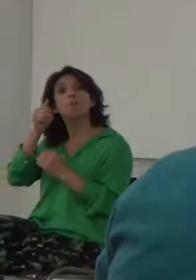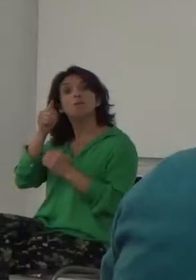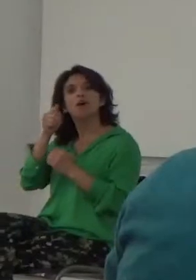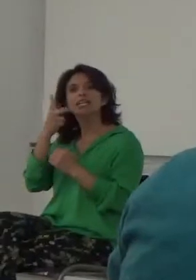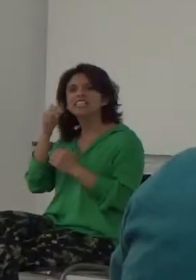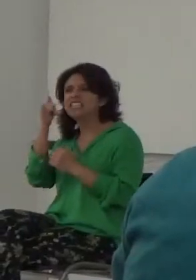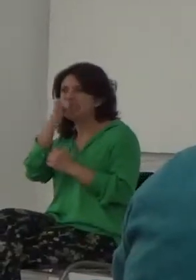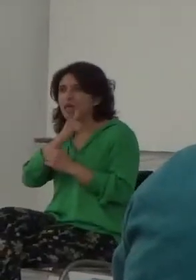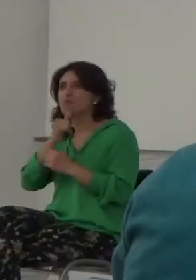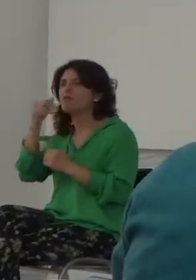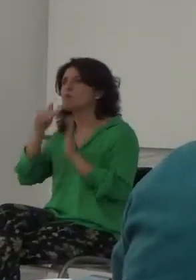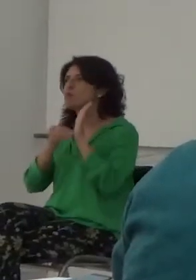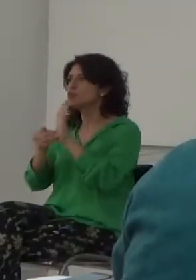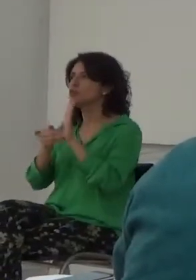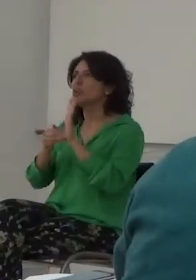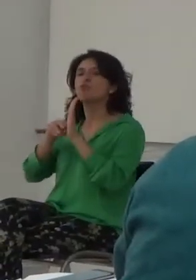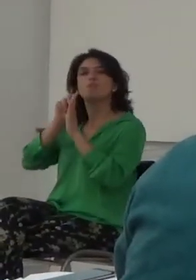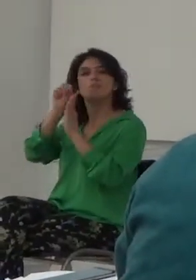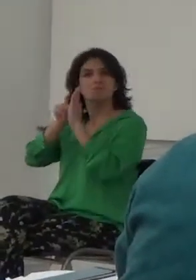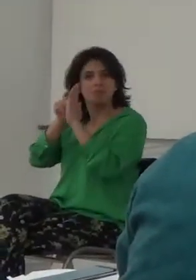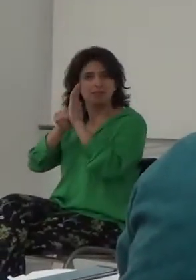que lo puede mostrar.